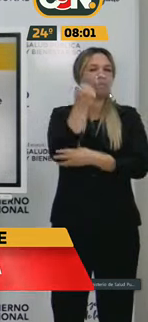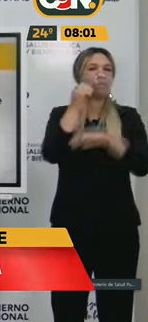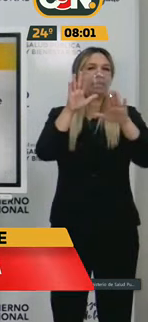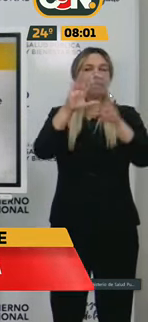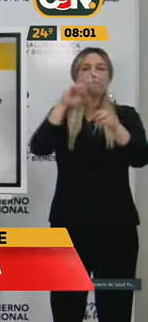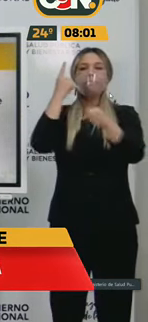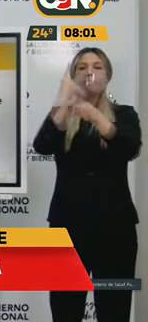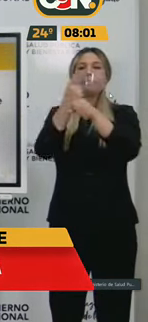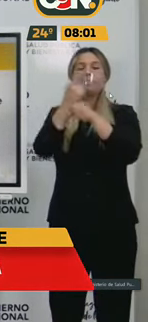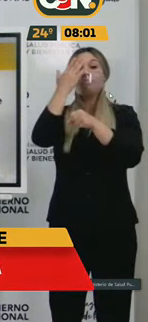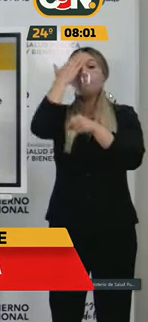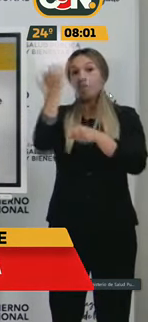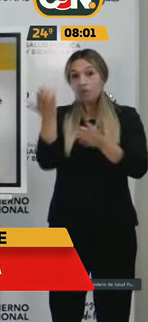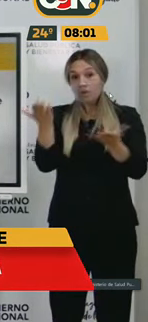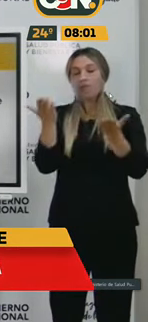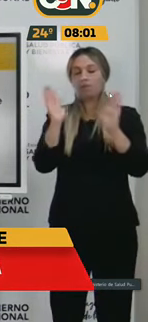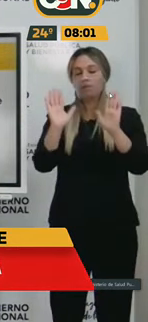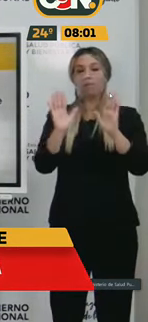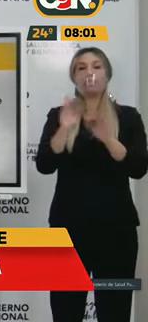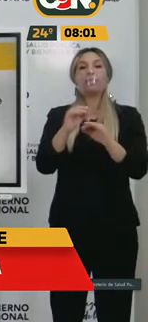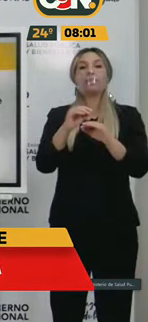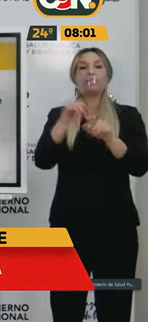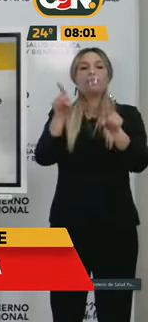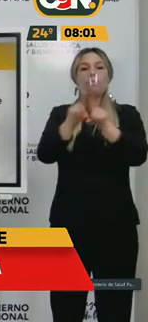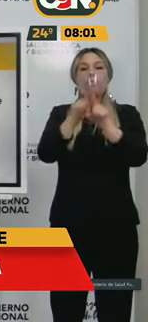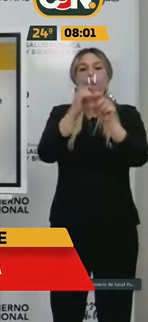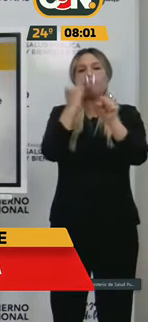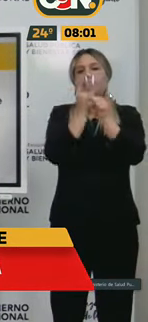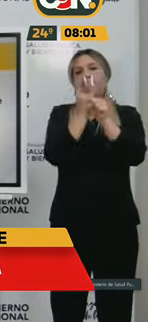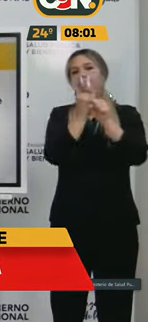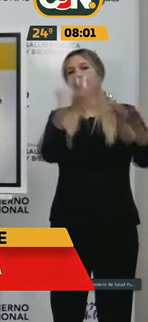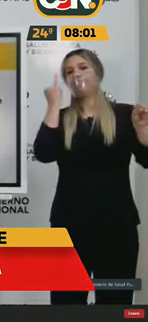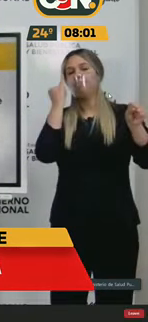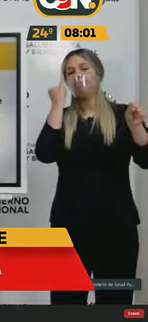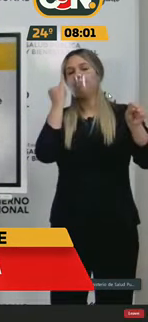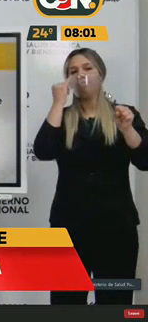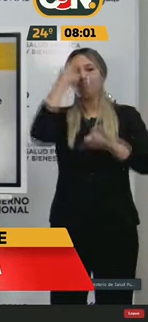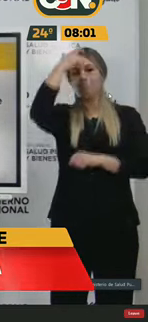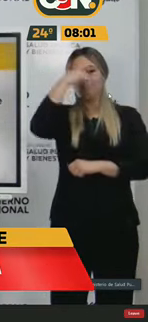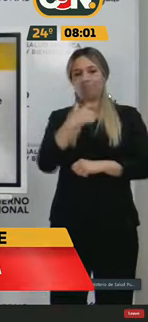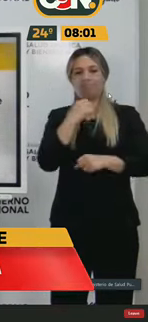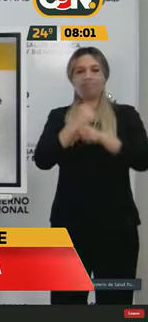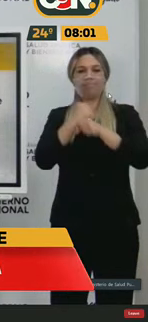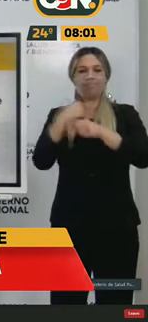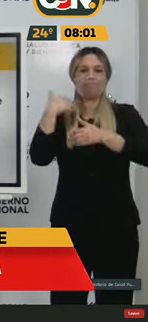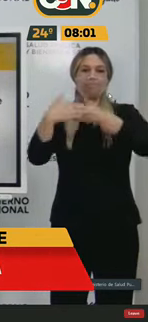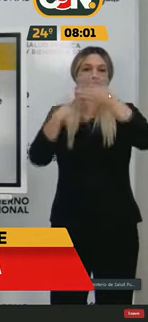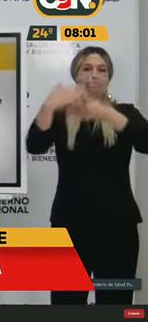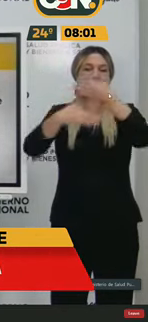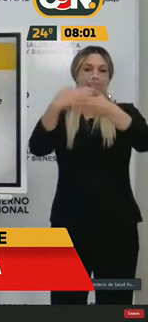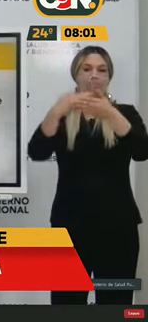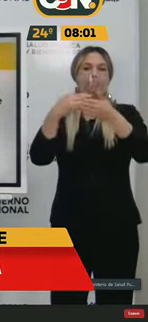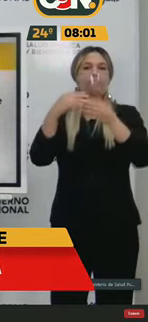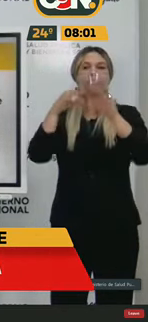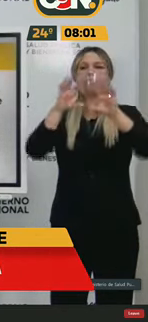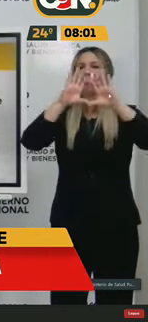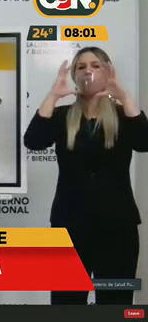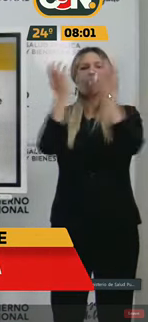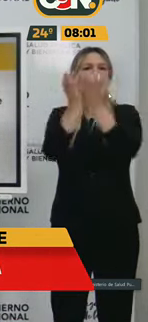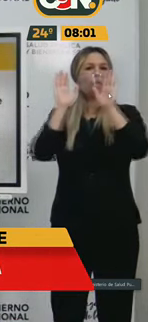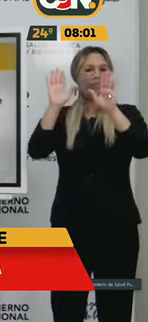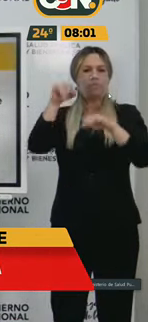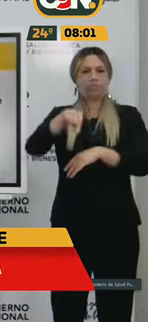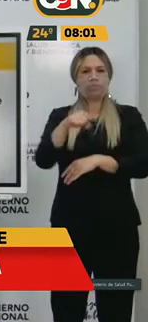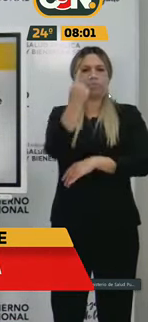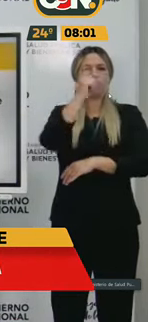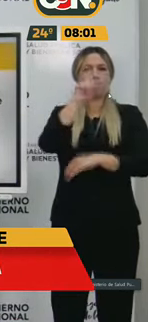estar a tono con la autonomía que requieren estos organismos reguladores a lo largo de todo el mundo y en la región